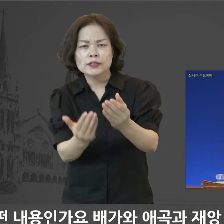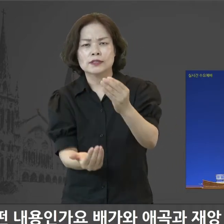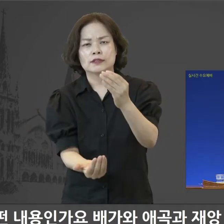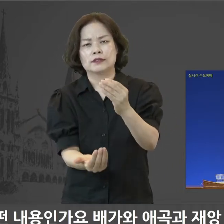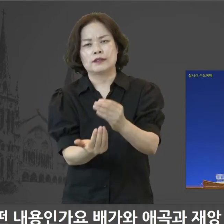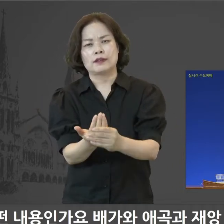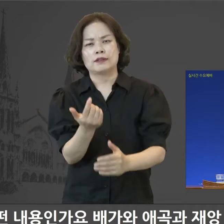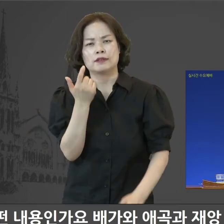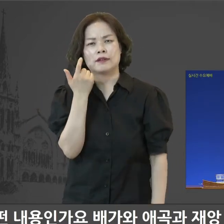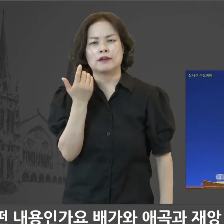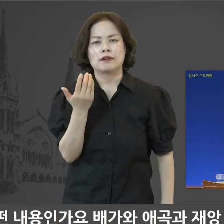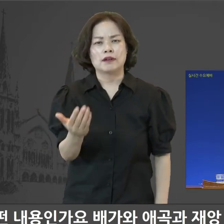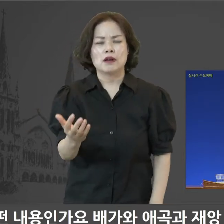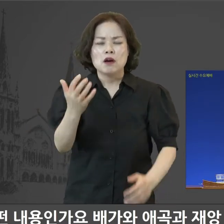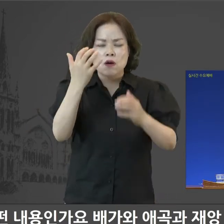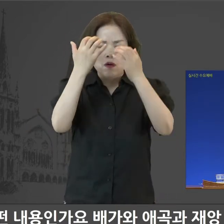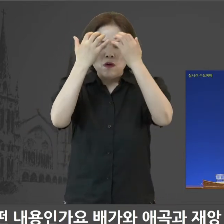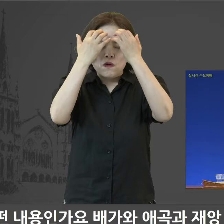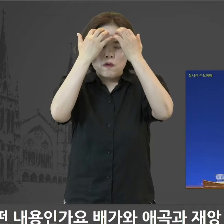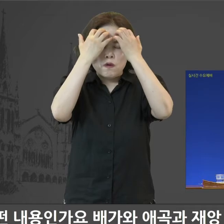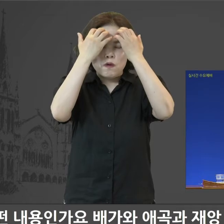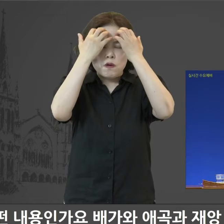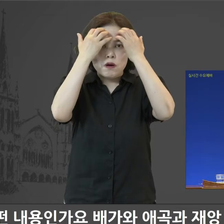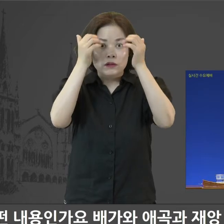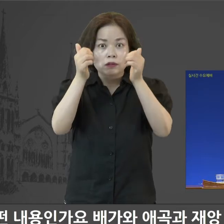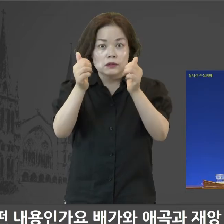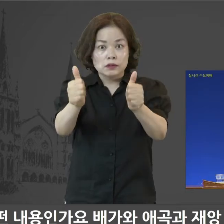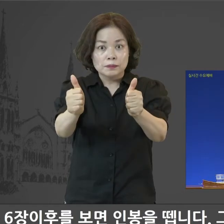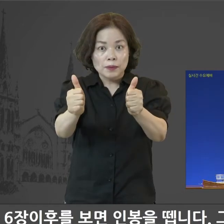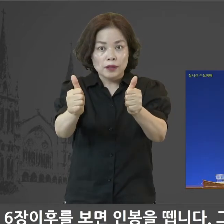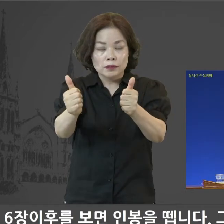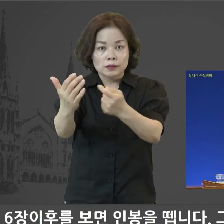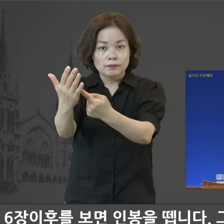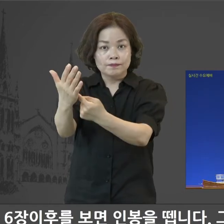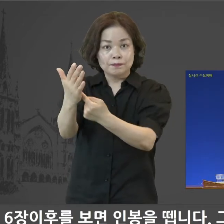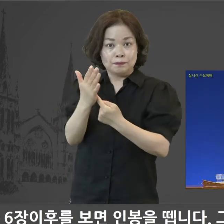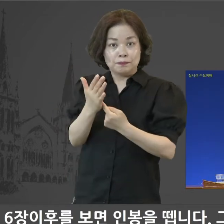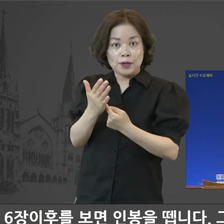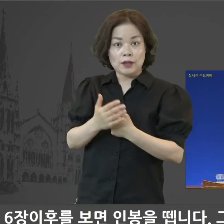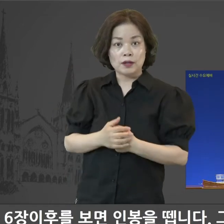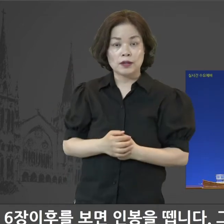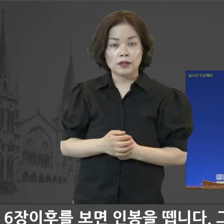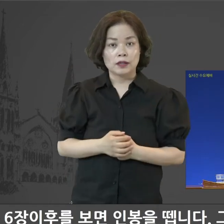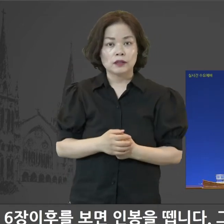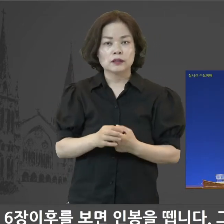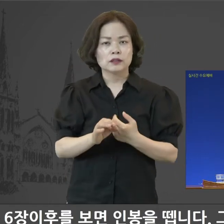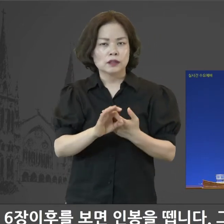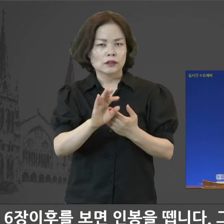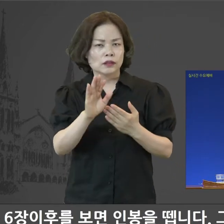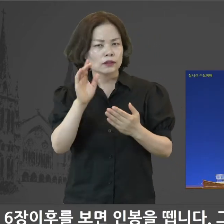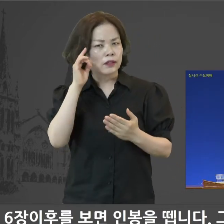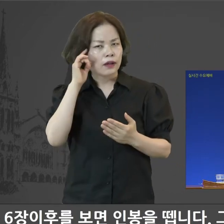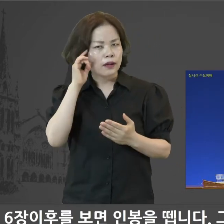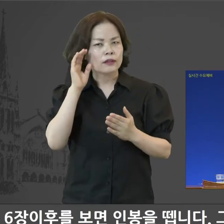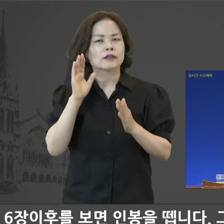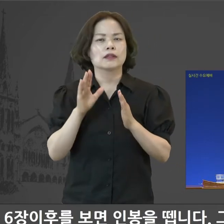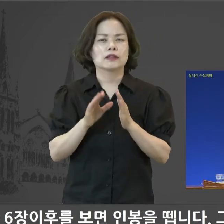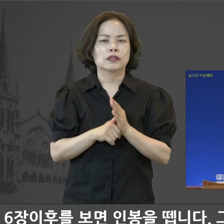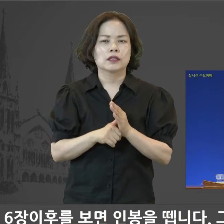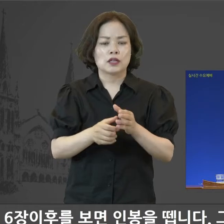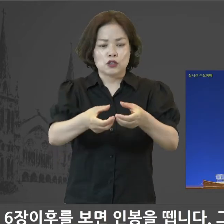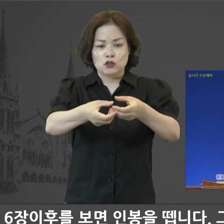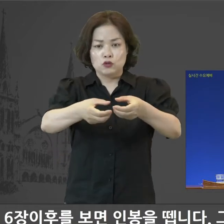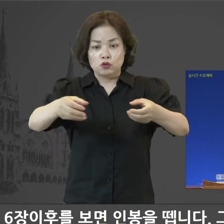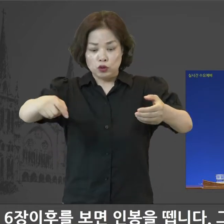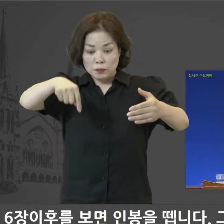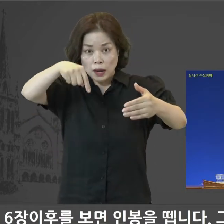일어나느냐? 환난과 심판이 등장을 합니다. 자, 그렇게 볼 때에 이